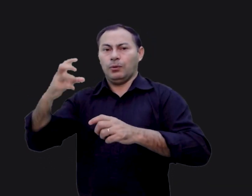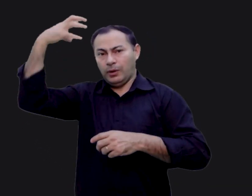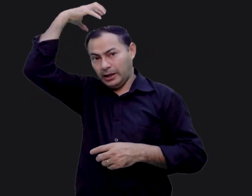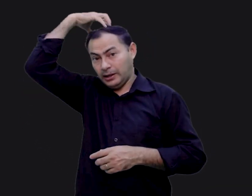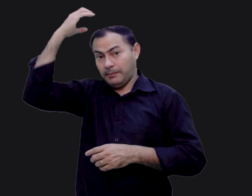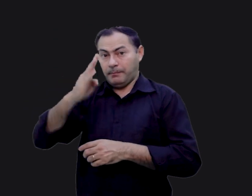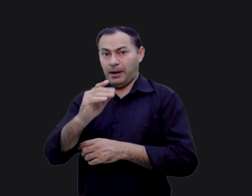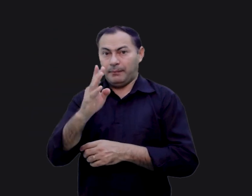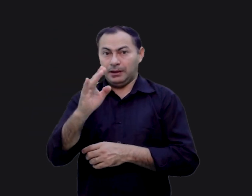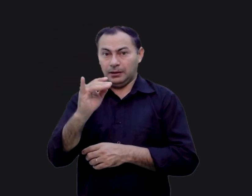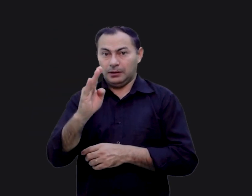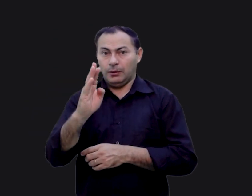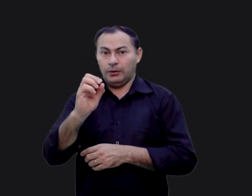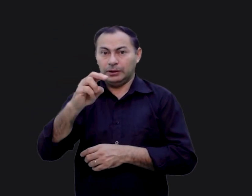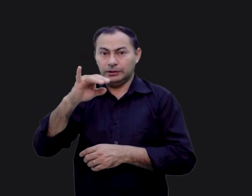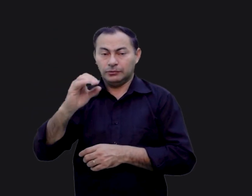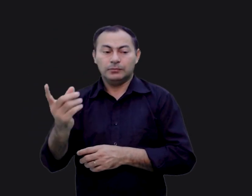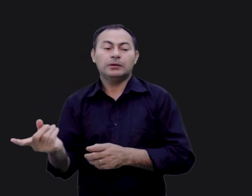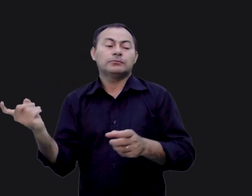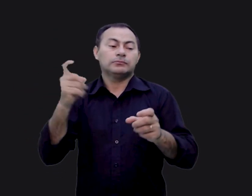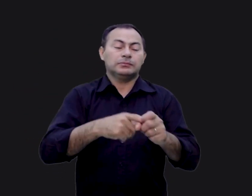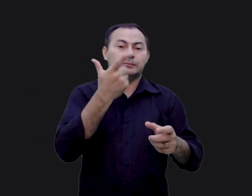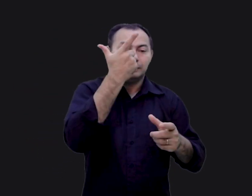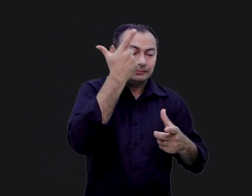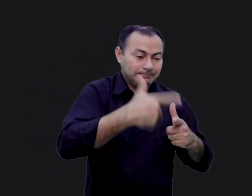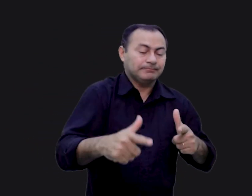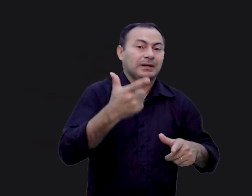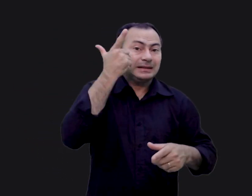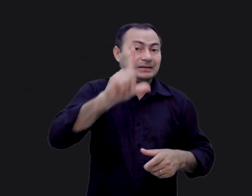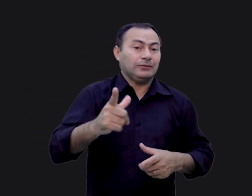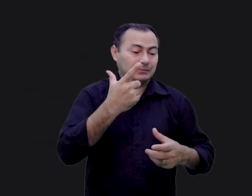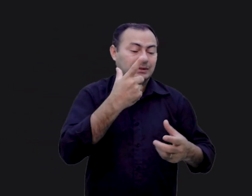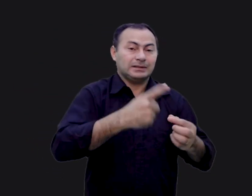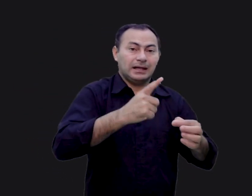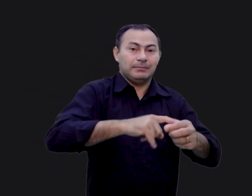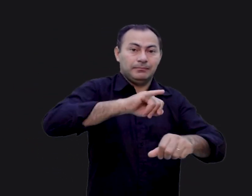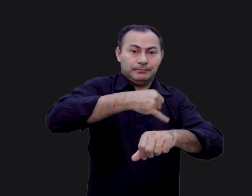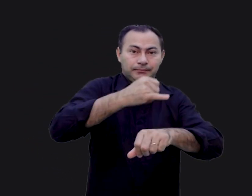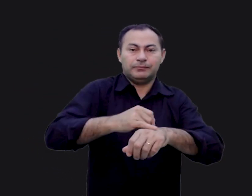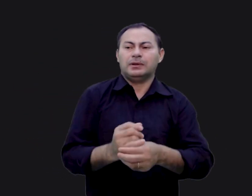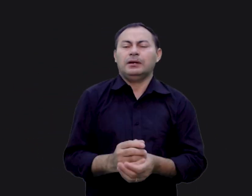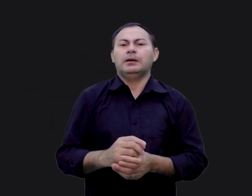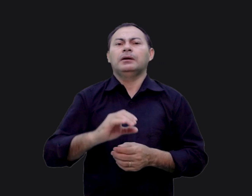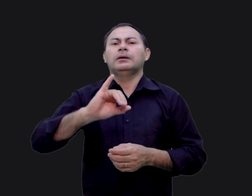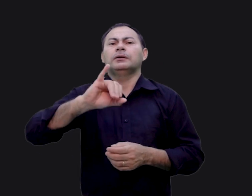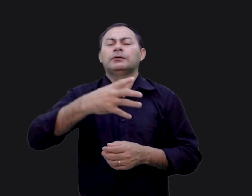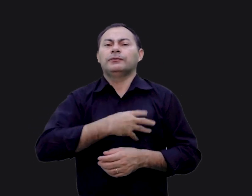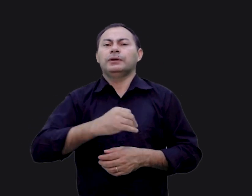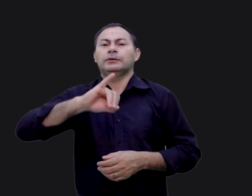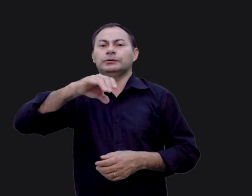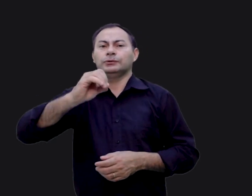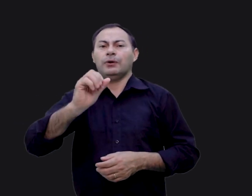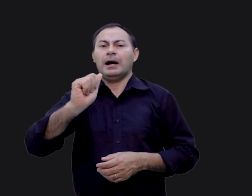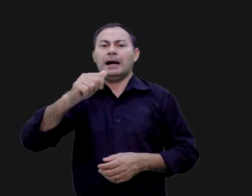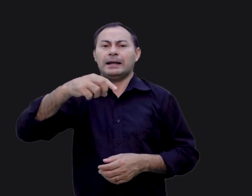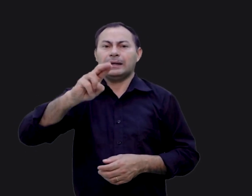babilônios tiveram que conquistar a cidade pela segunda vez. Desta vez o filho de Jeoaquim, chamado Joaquim, entregou a